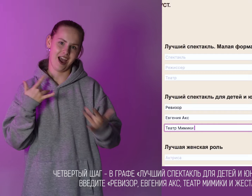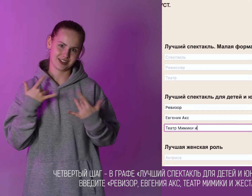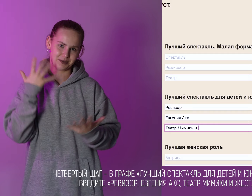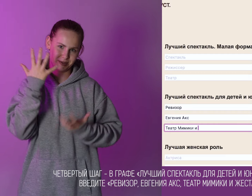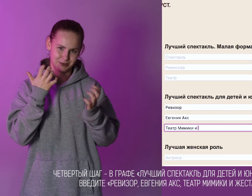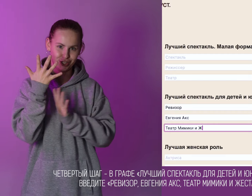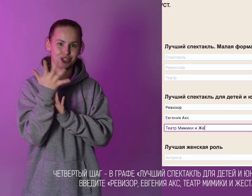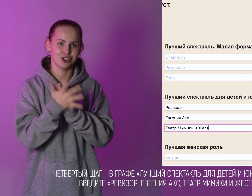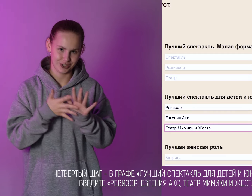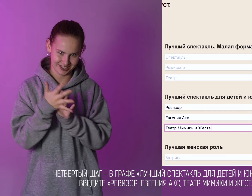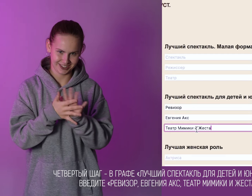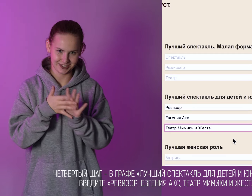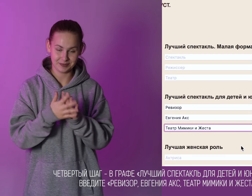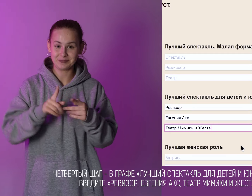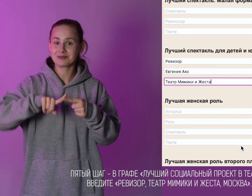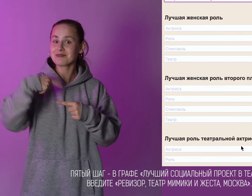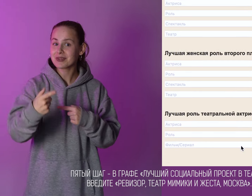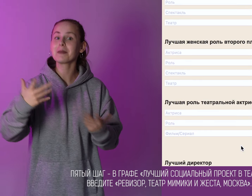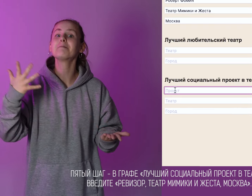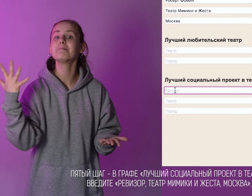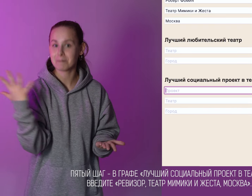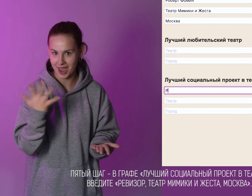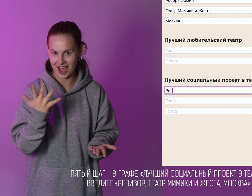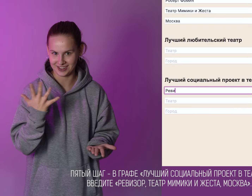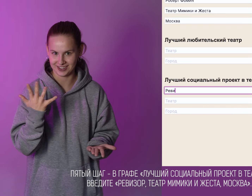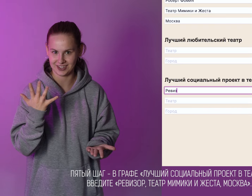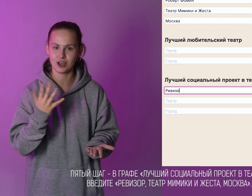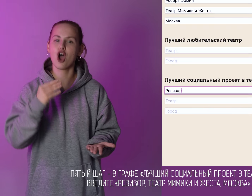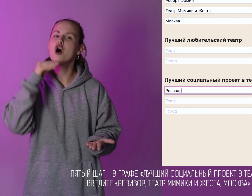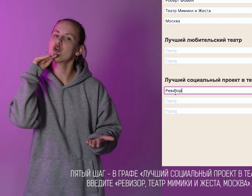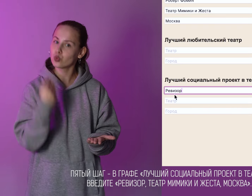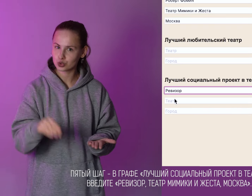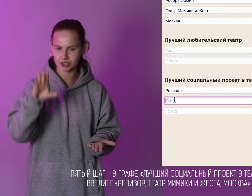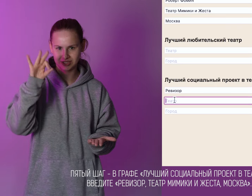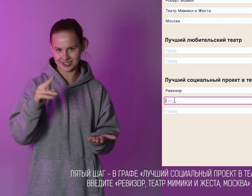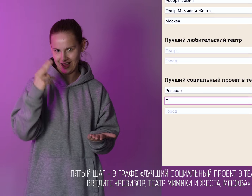театр мимики и жеста. Пятый шаг – в графе «Лучший социальный проект в театре» введите ревизор.